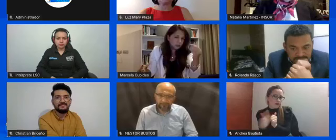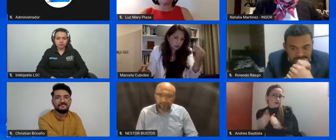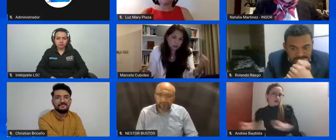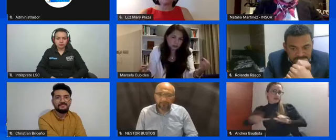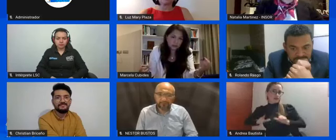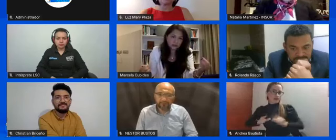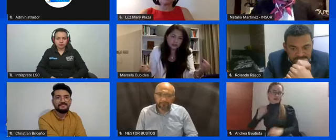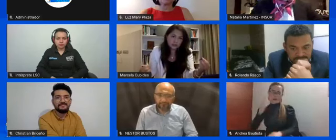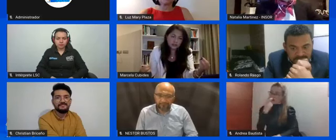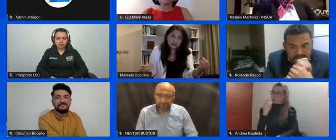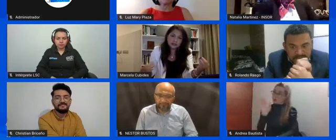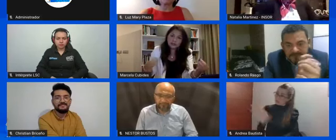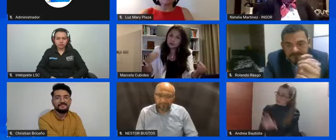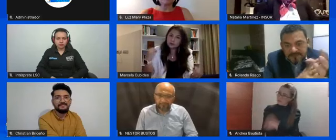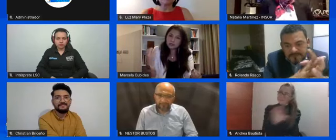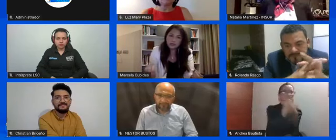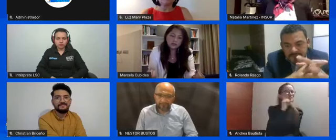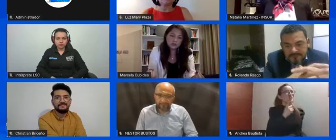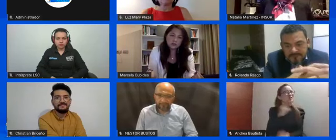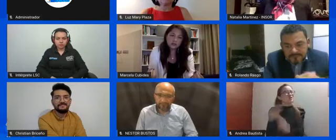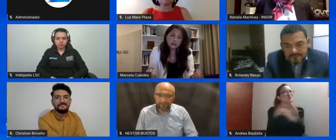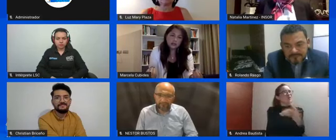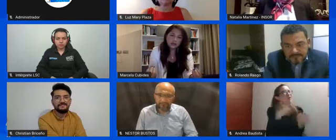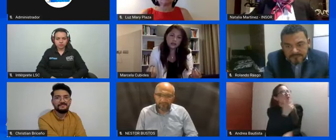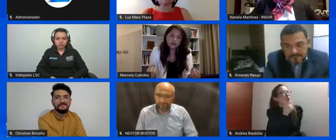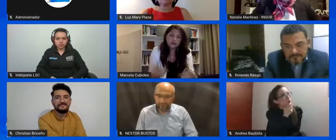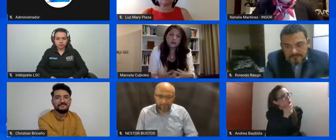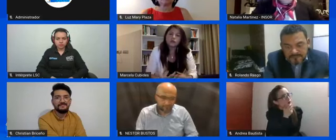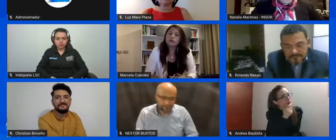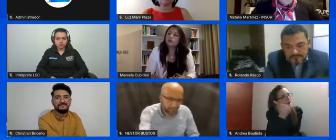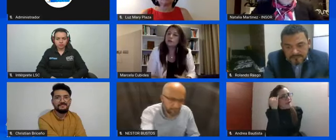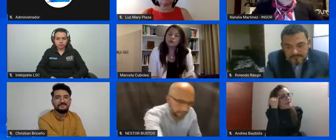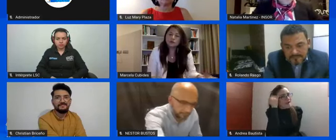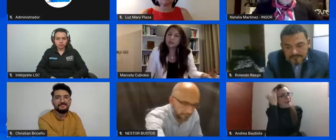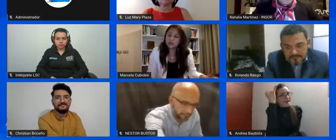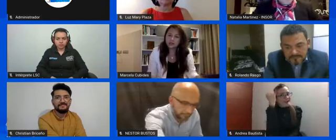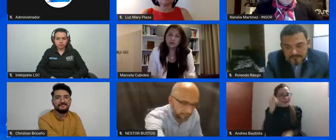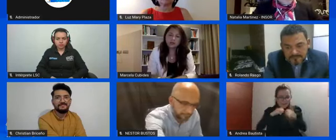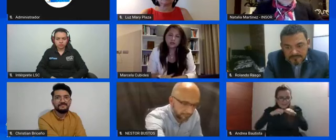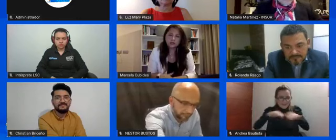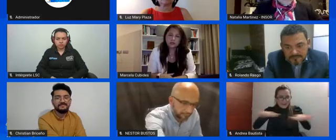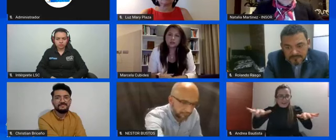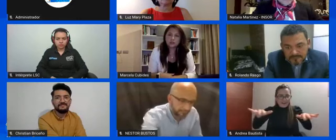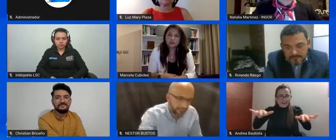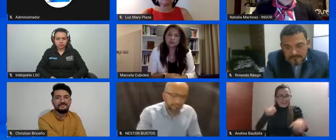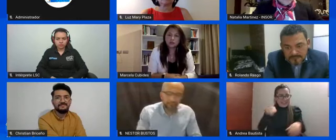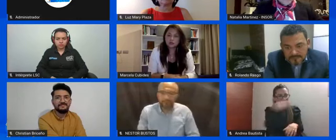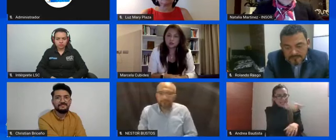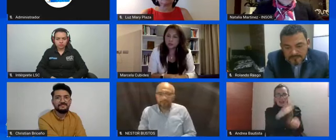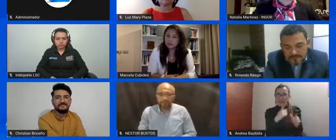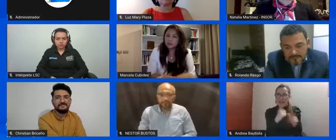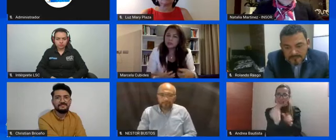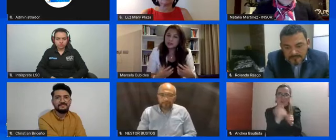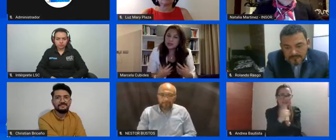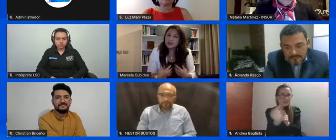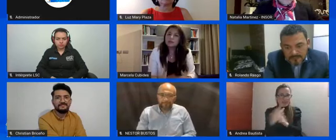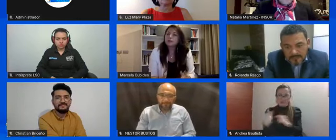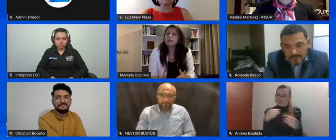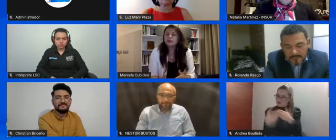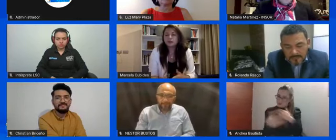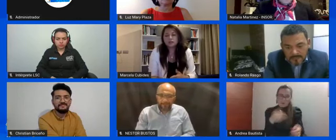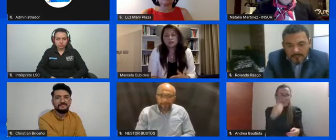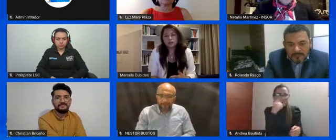si el estudiante está solo, tener acceso, darle instrumentos a la educación y que podamos llegar en cualquier circunstancia y en cualquier momento. Y